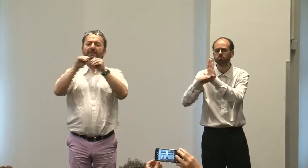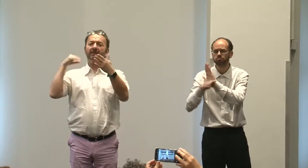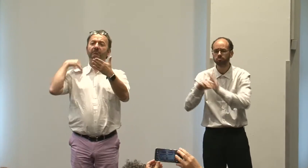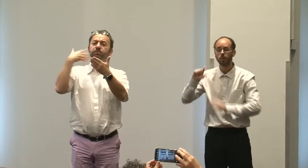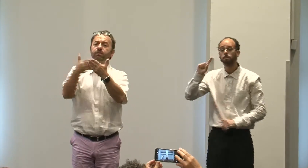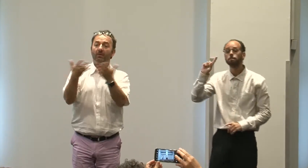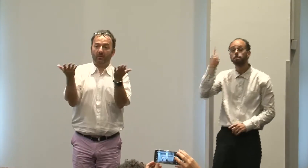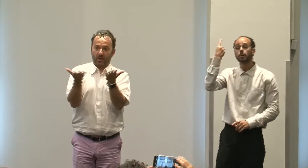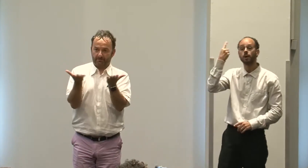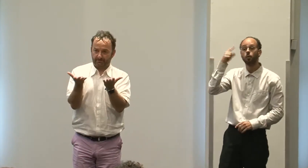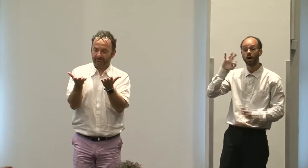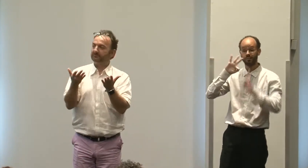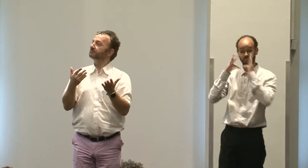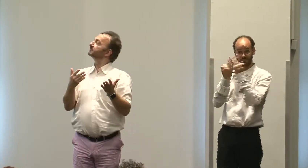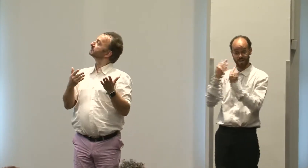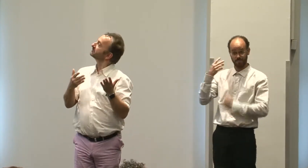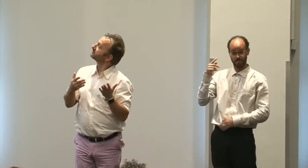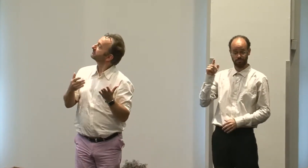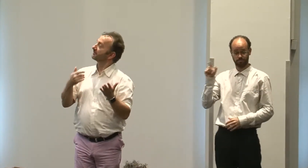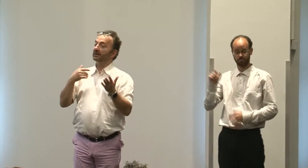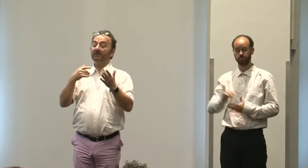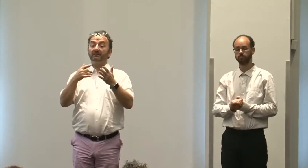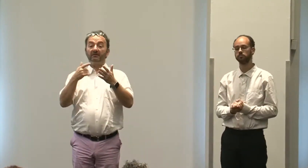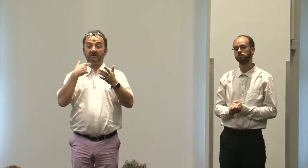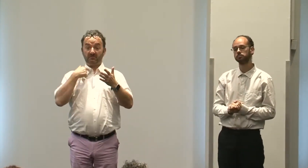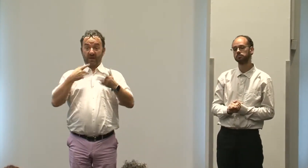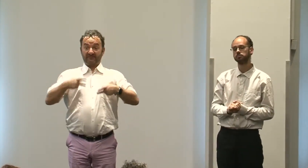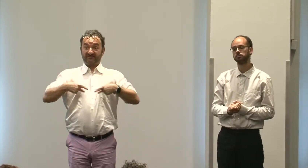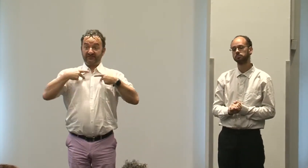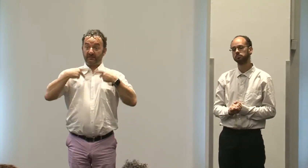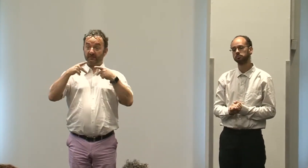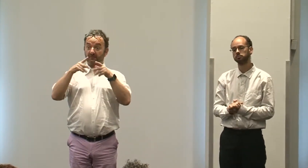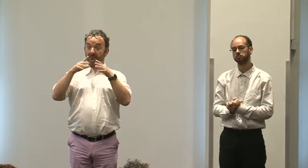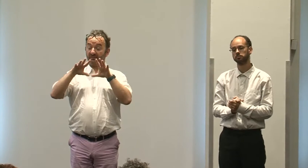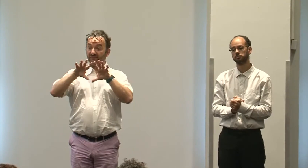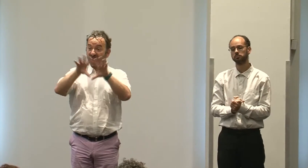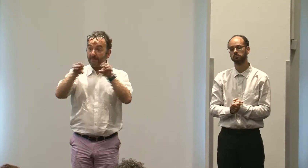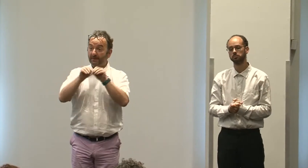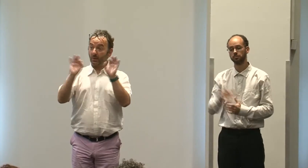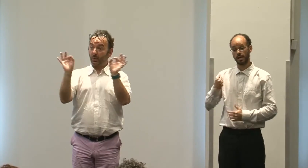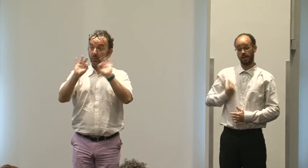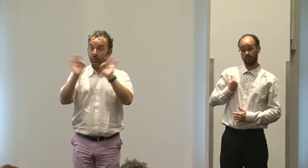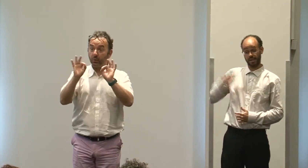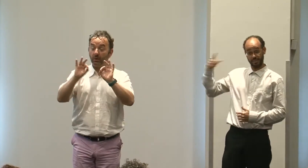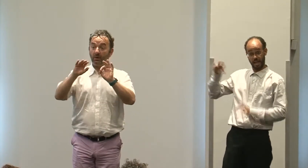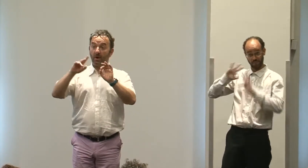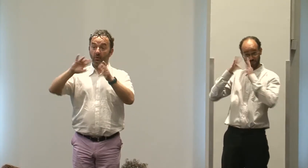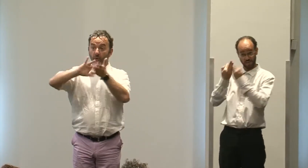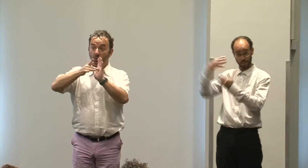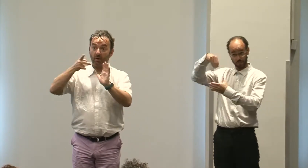Eu preparei alguns slides porque a minha família,